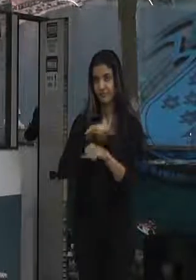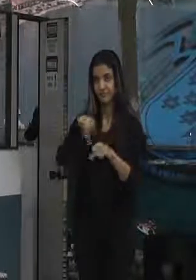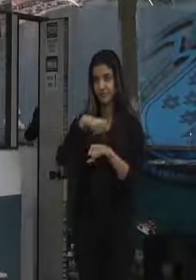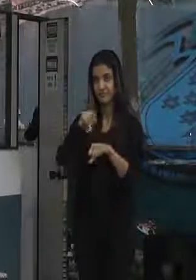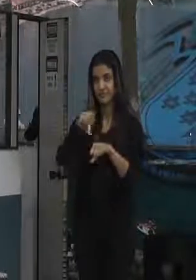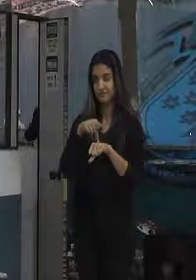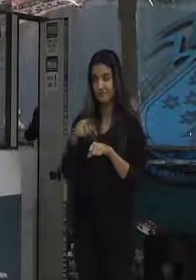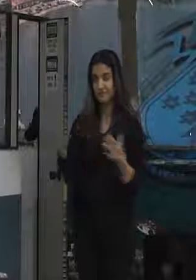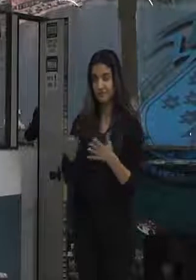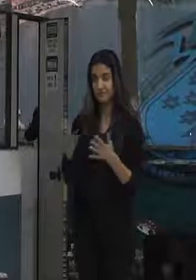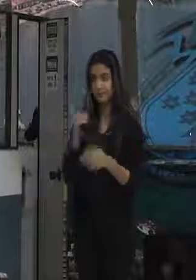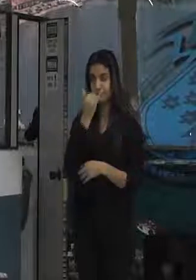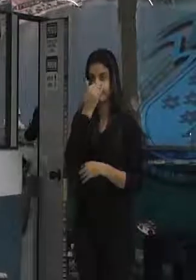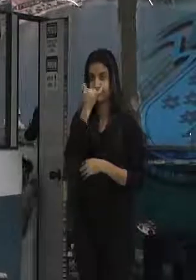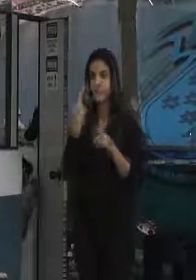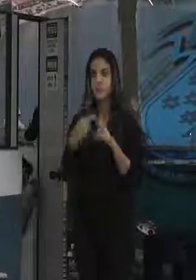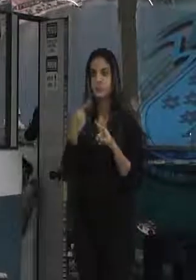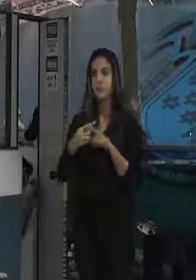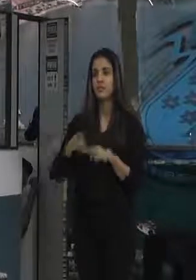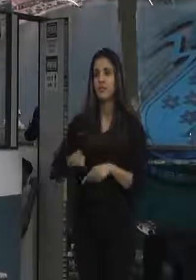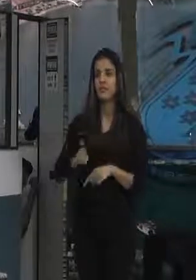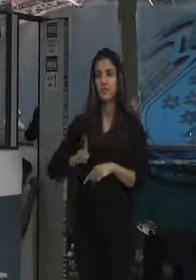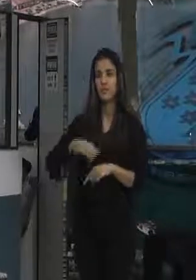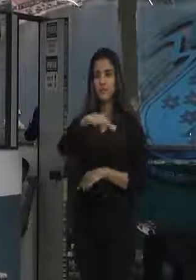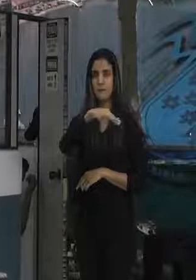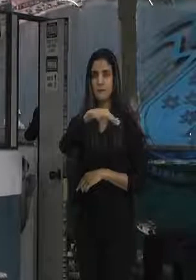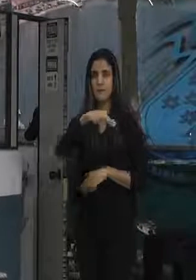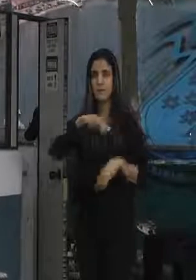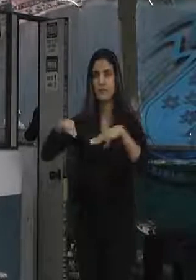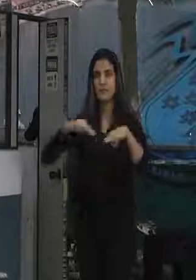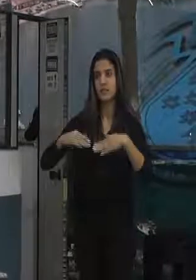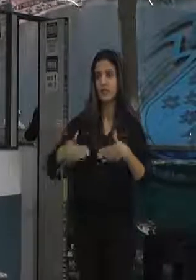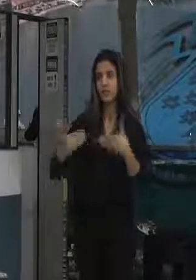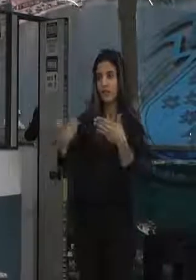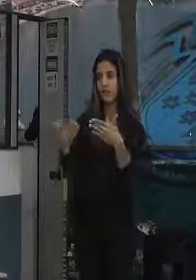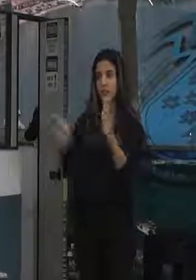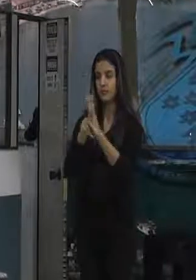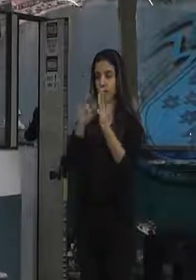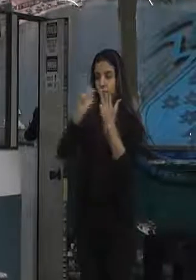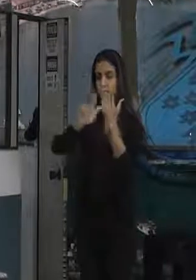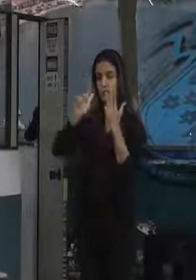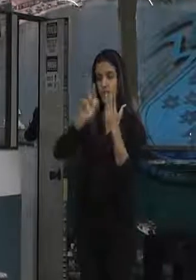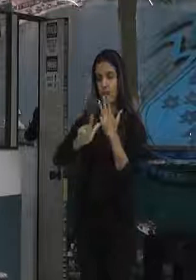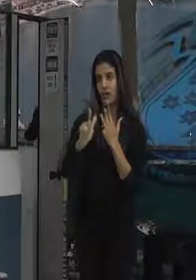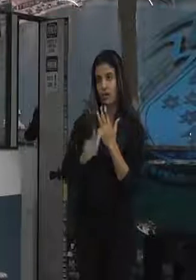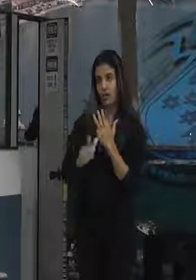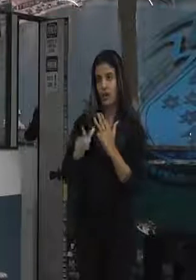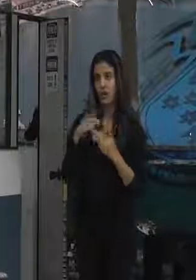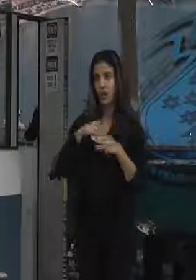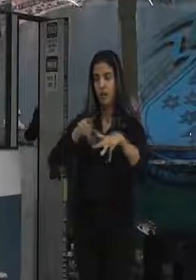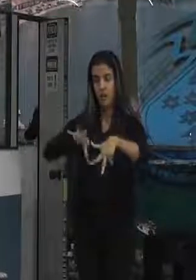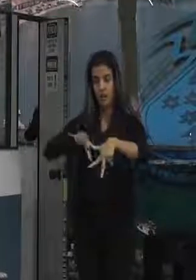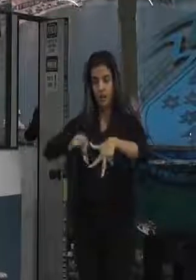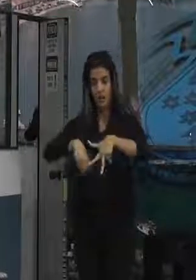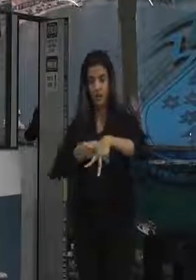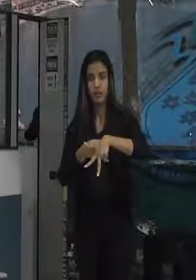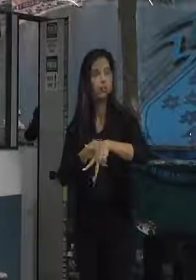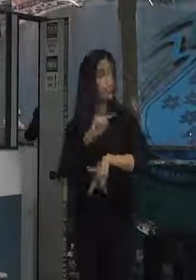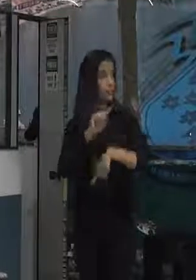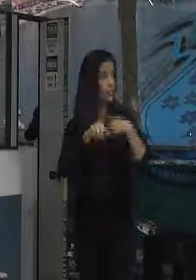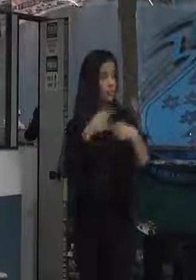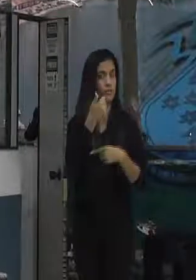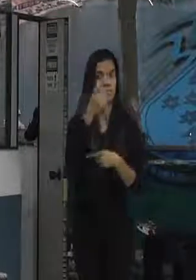forma porque foi criado um Ministério da Propina no governo do senhor Luiz Inácio Lula da Silva. E no grande expediente eu